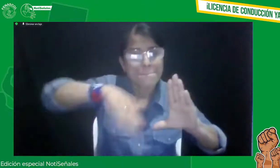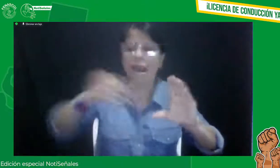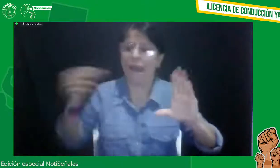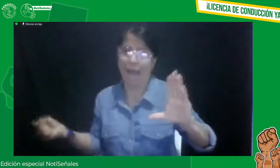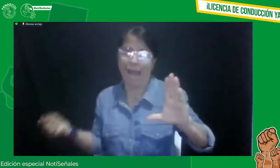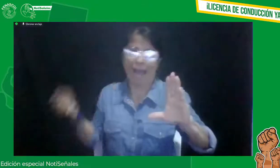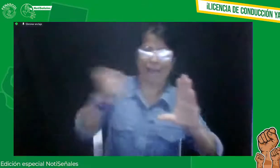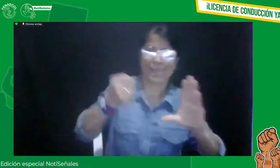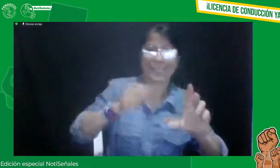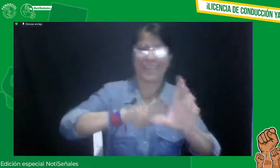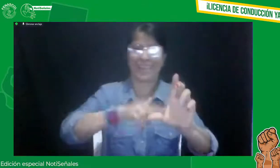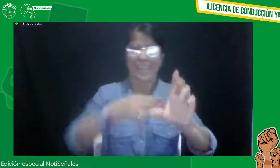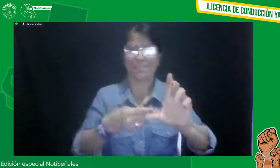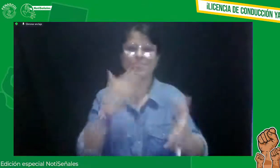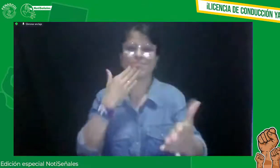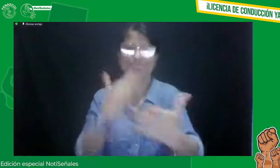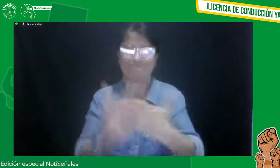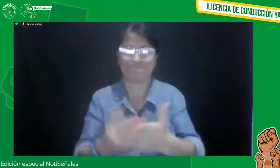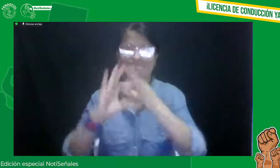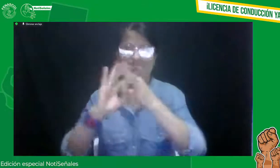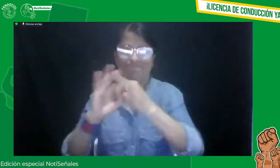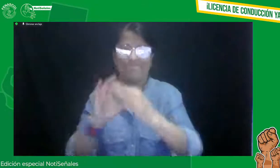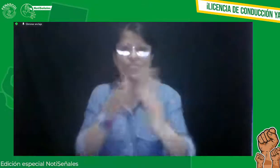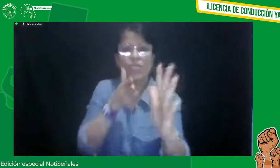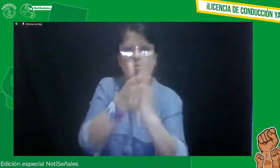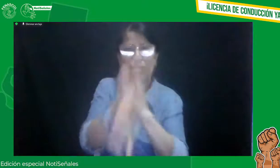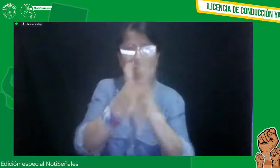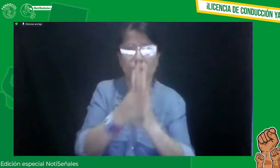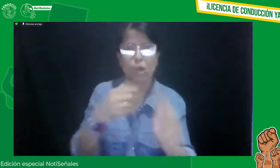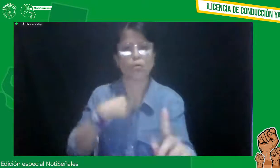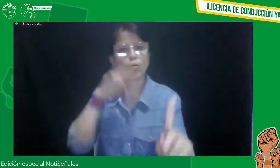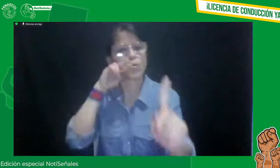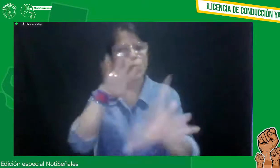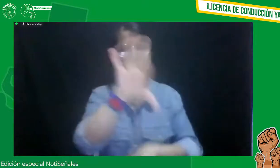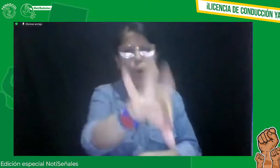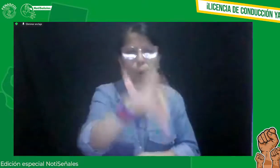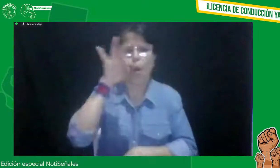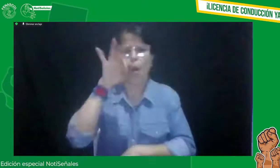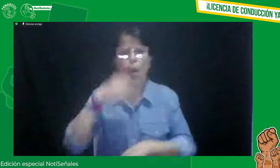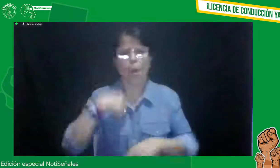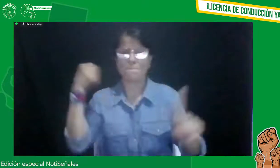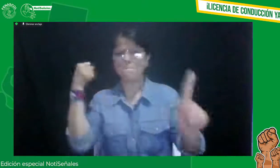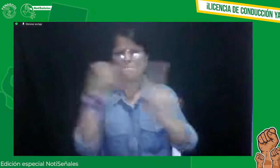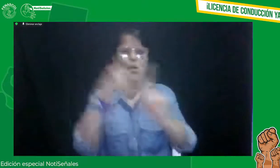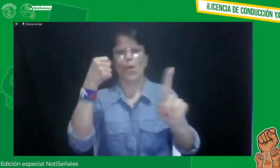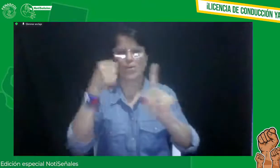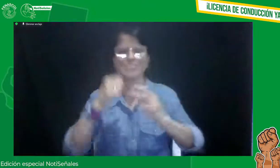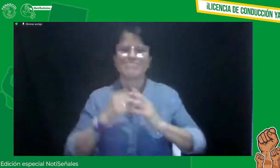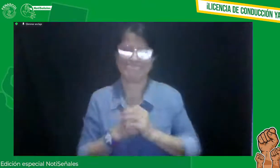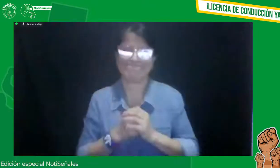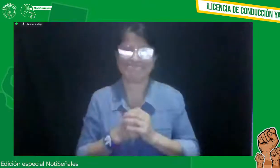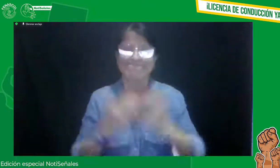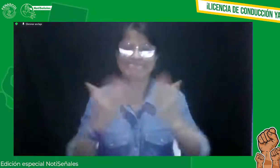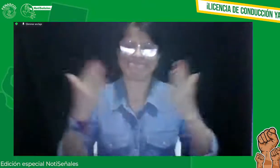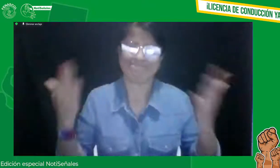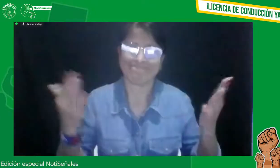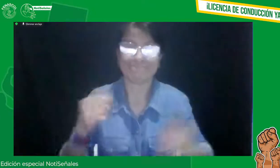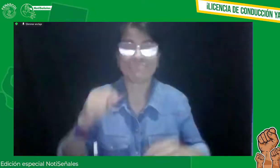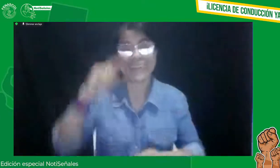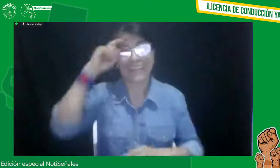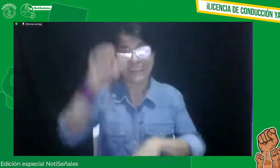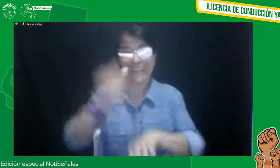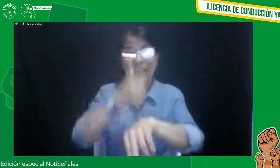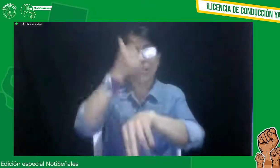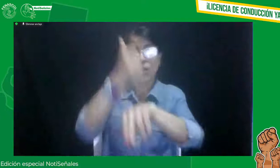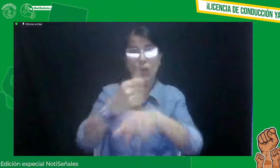tenga estas adecuaciones. Agradecemos a FENASCOL por insertar el recuadro de interpretación